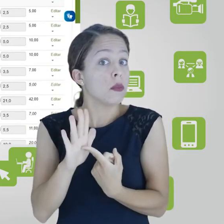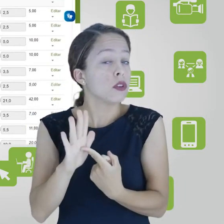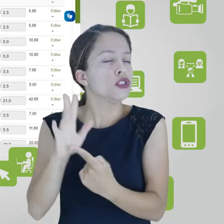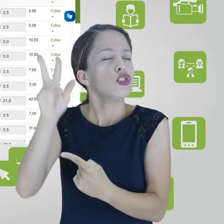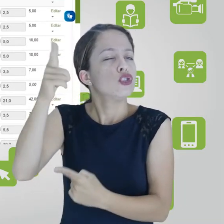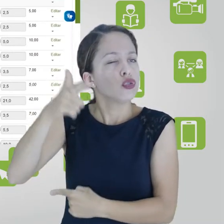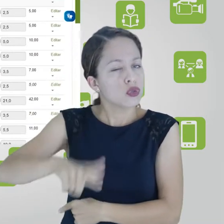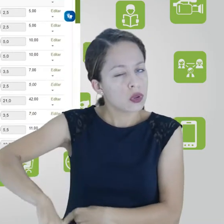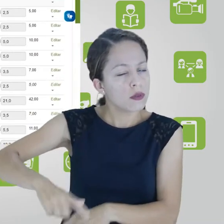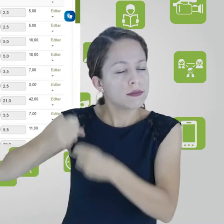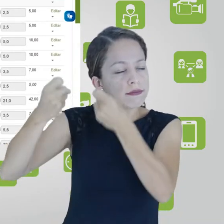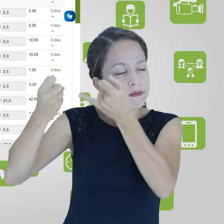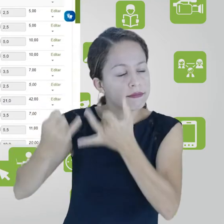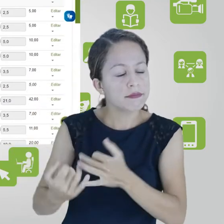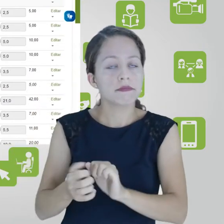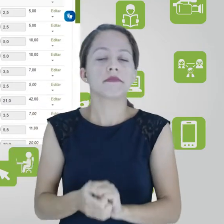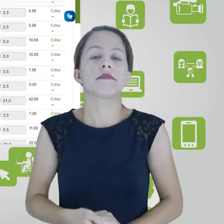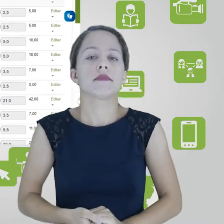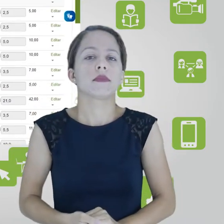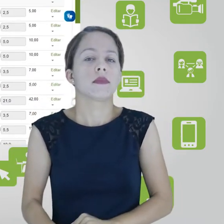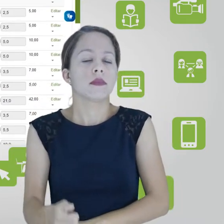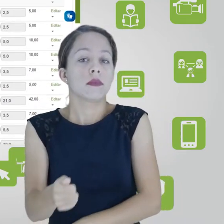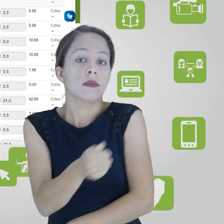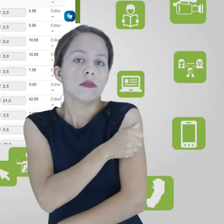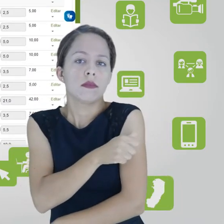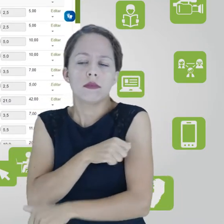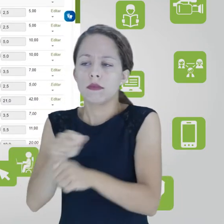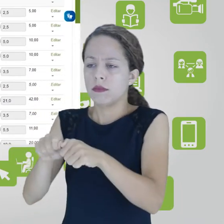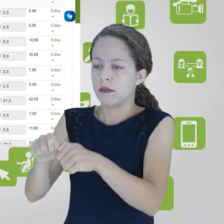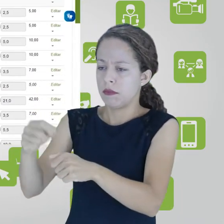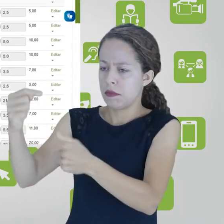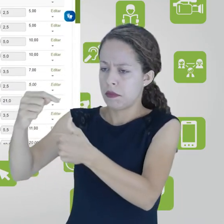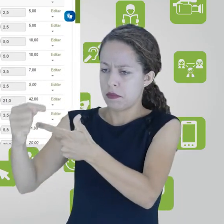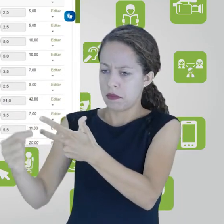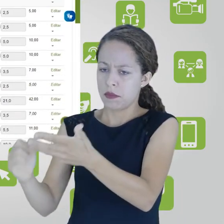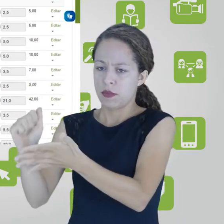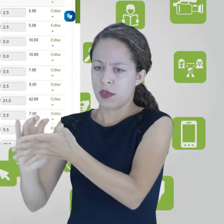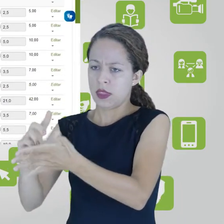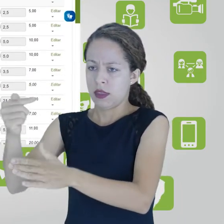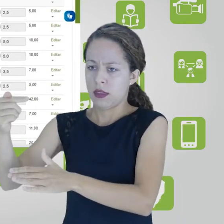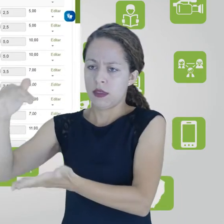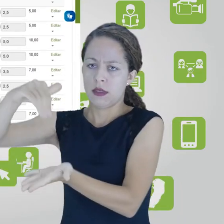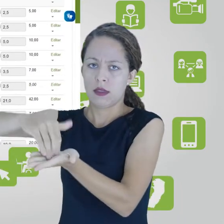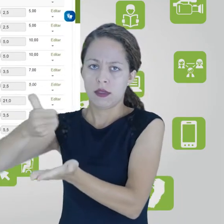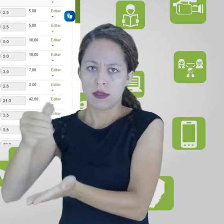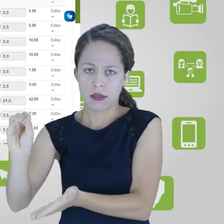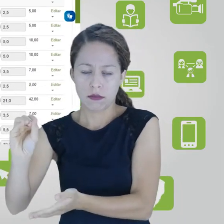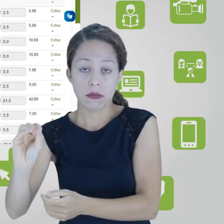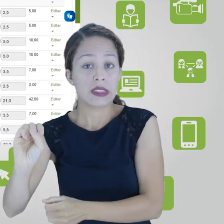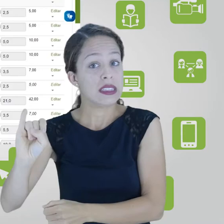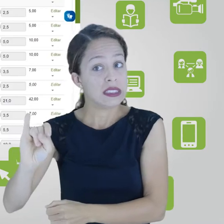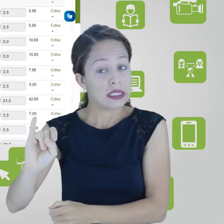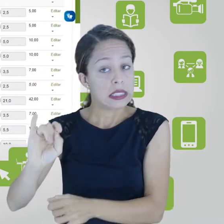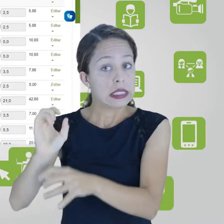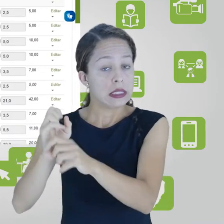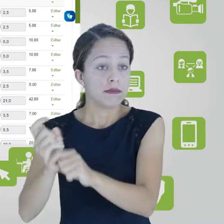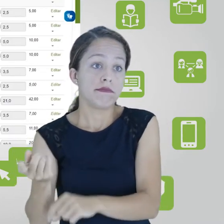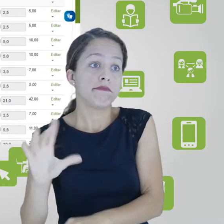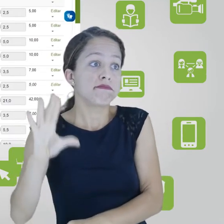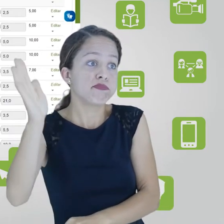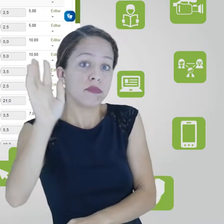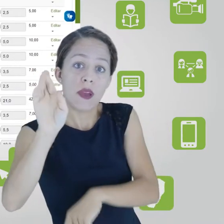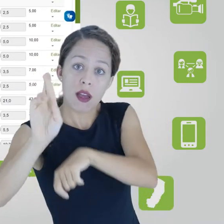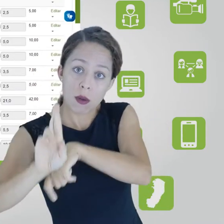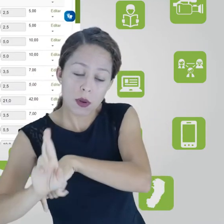Então, nesse caso aqui, só recapitulando, o aluno vai fazer a atividade 7, 8, 9, 10. Caso ele fique